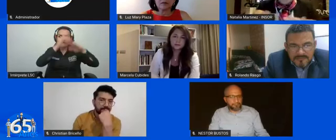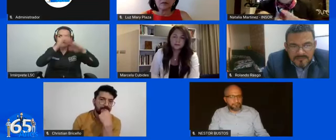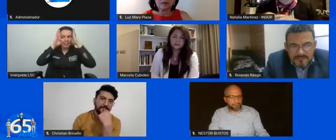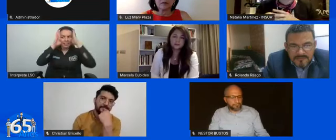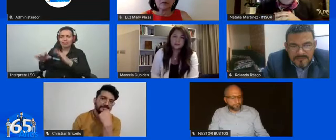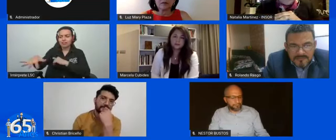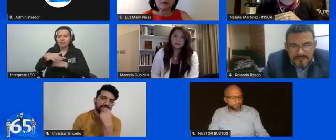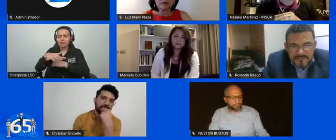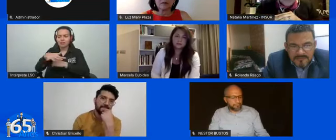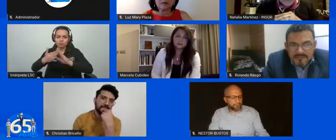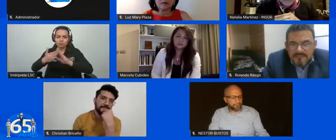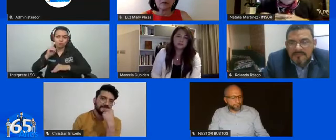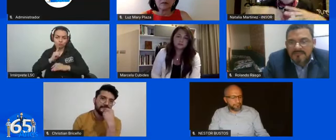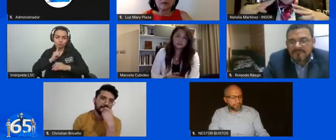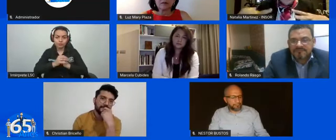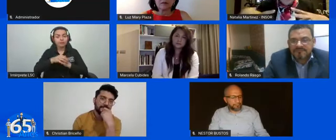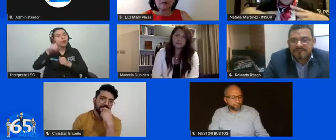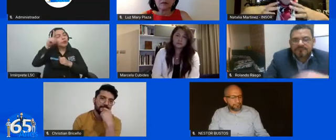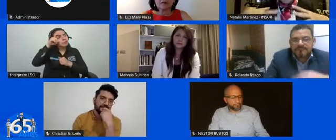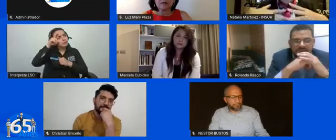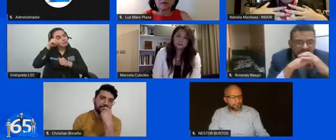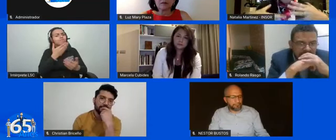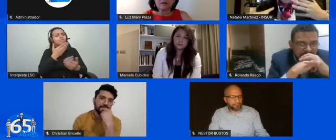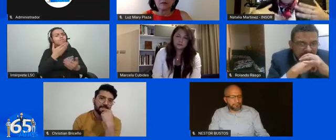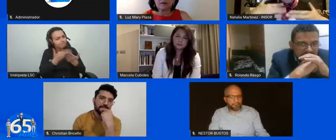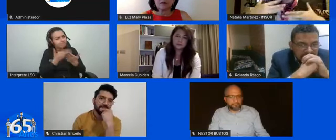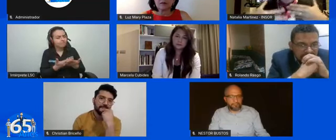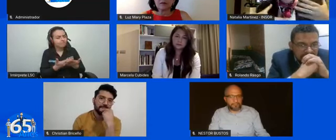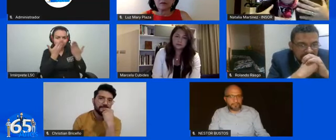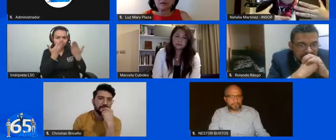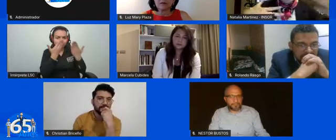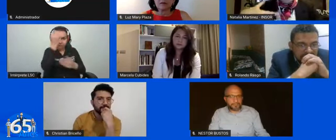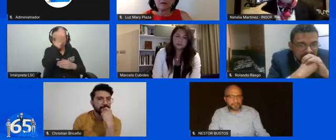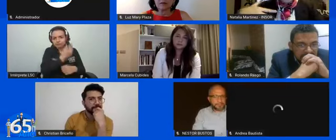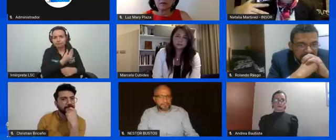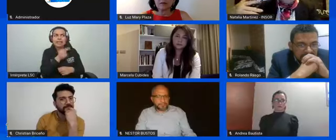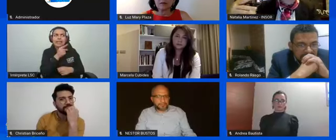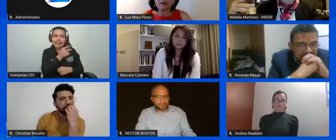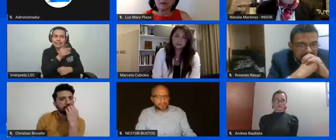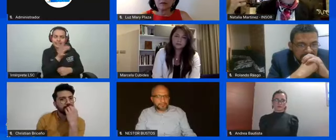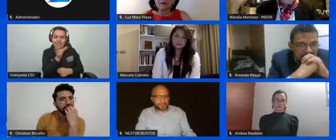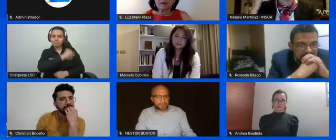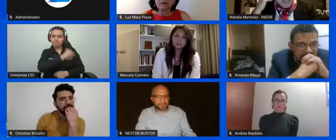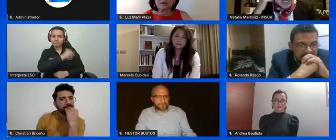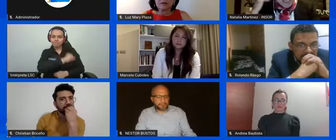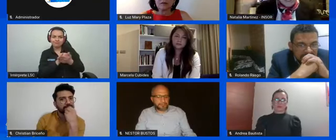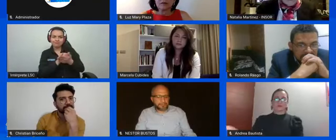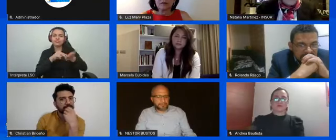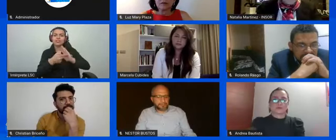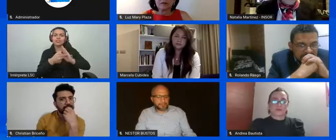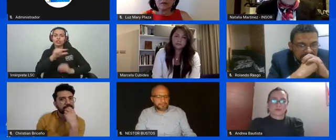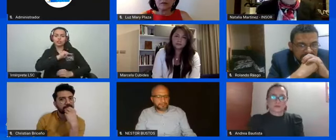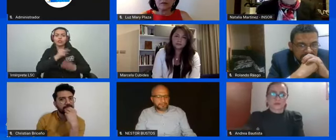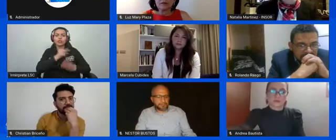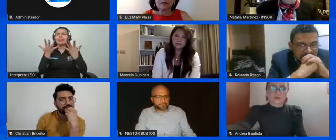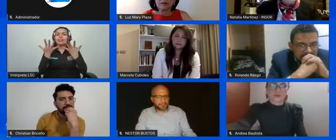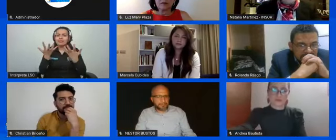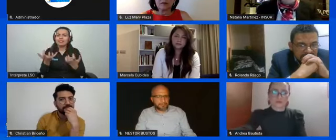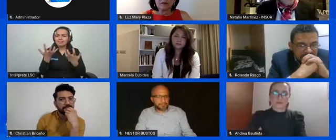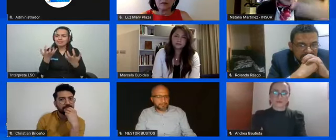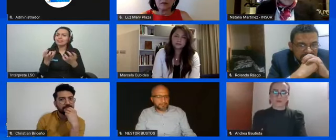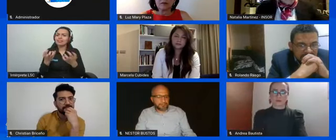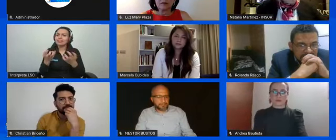se refleja esa intención que ha tenido el instituto de mantenerse a la vanguardia y que también se reflejaba con las